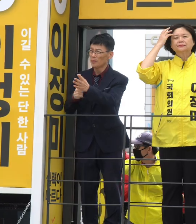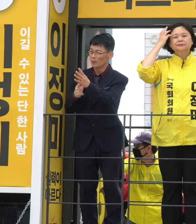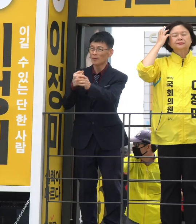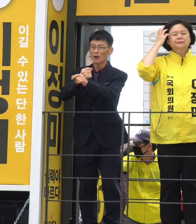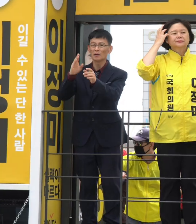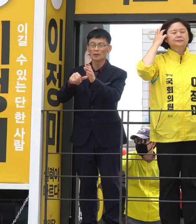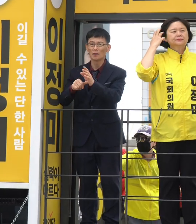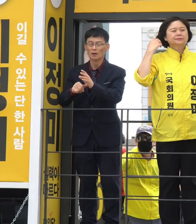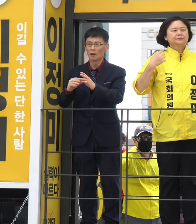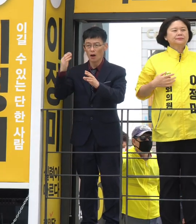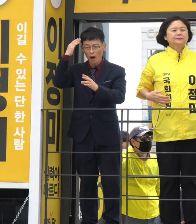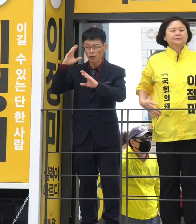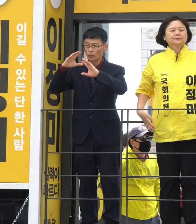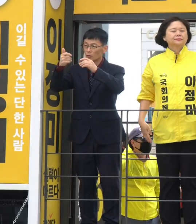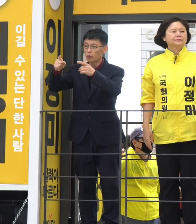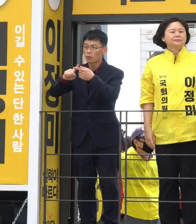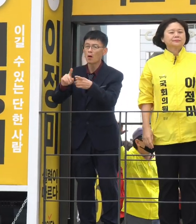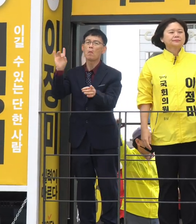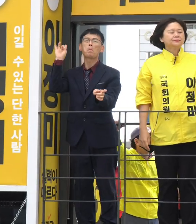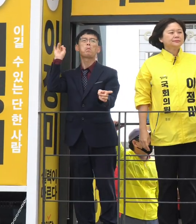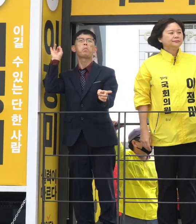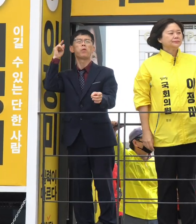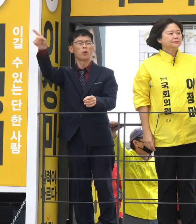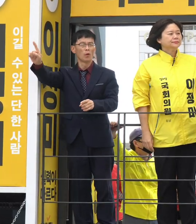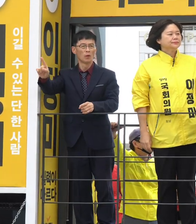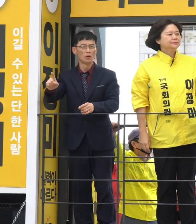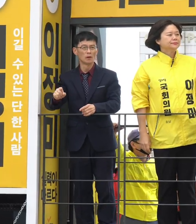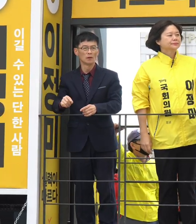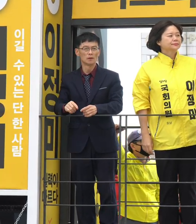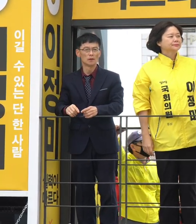때 대한민국 국회는 느긋합니다.